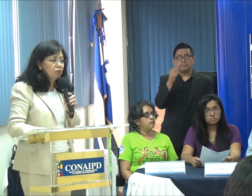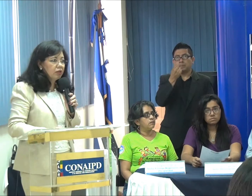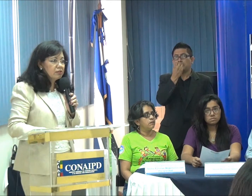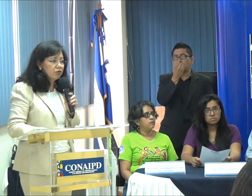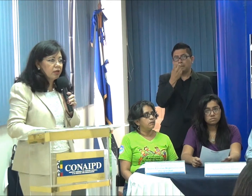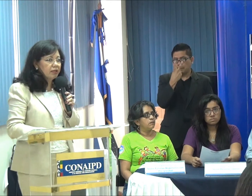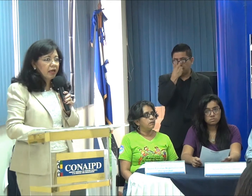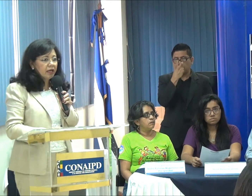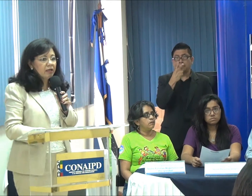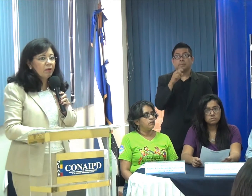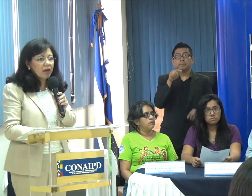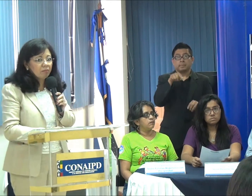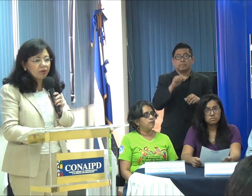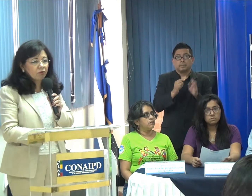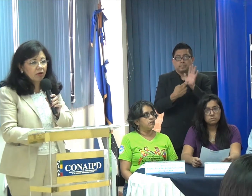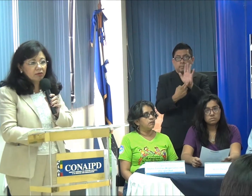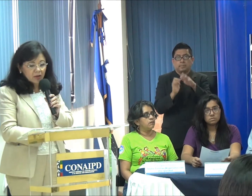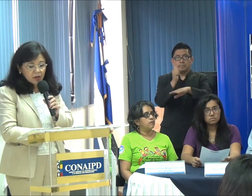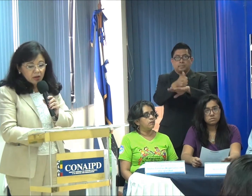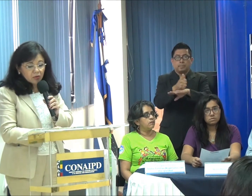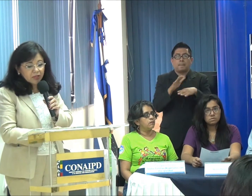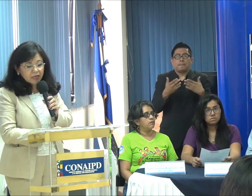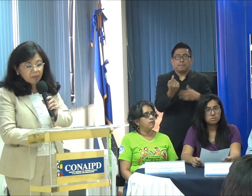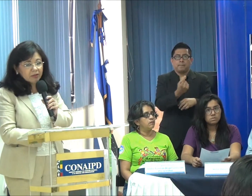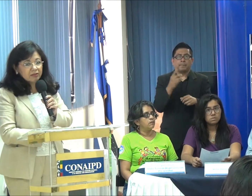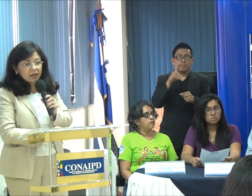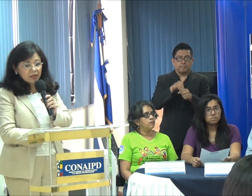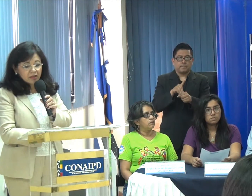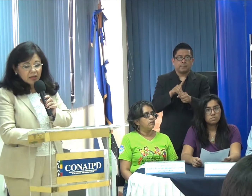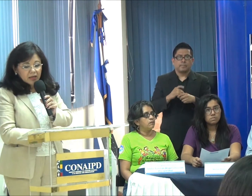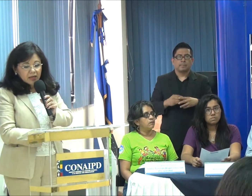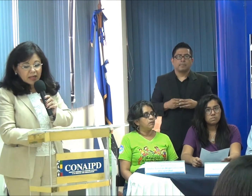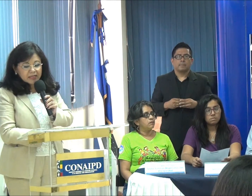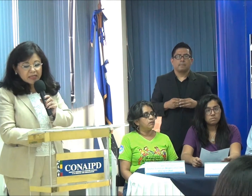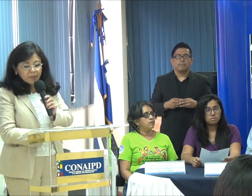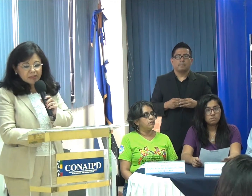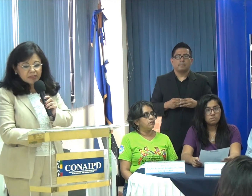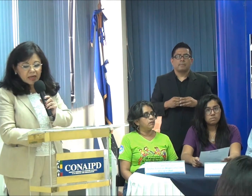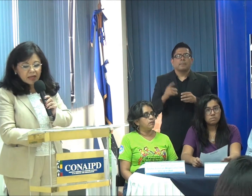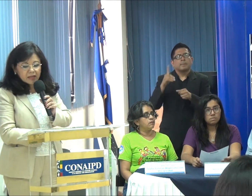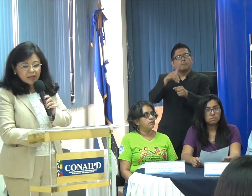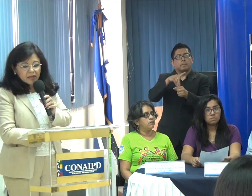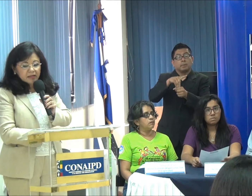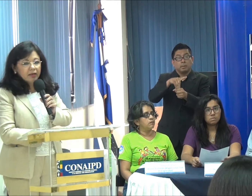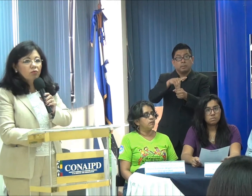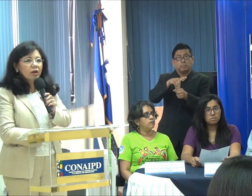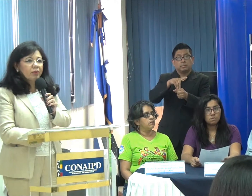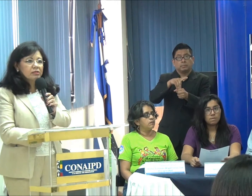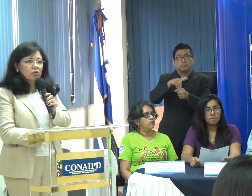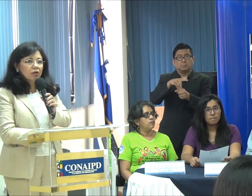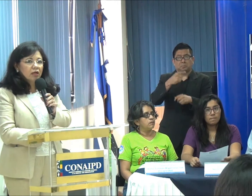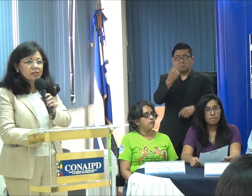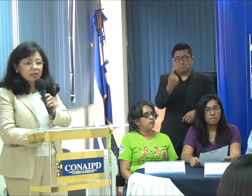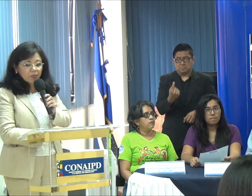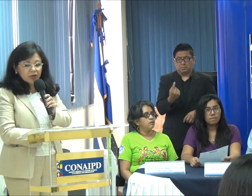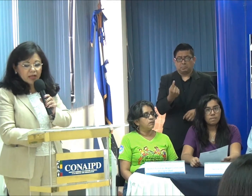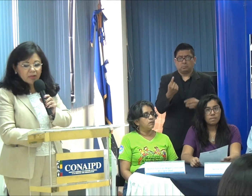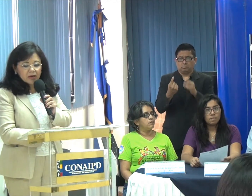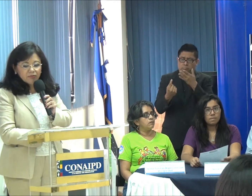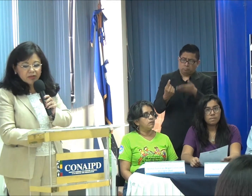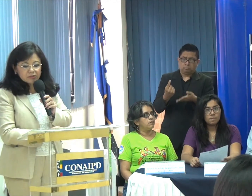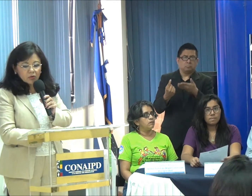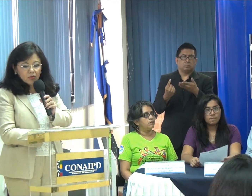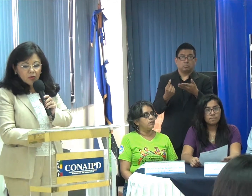representa a fundaciones de y para personas con discapacidad. La discapacidad de una persona se pone